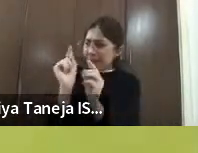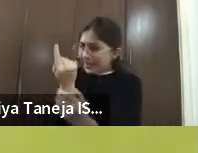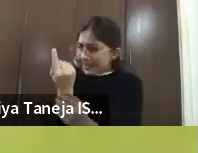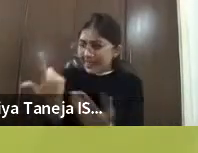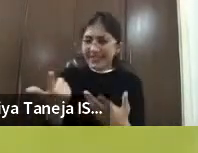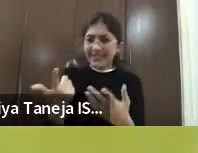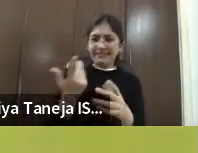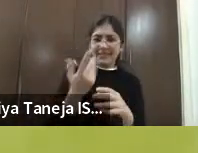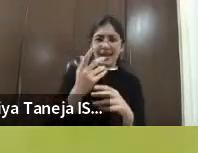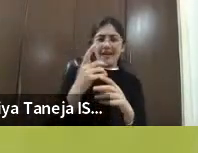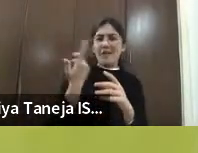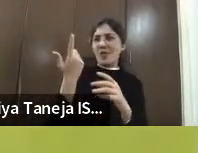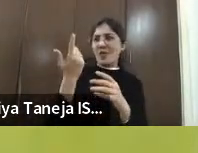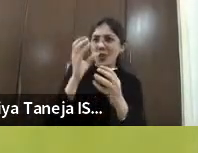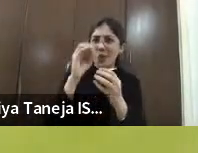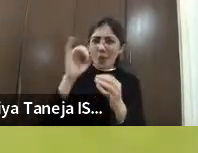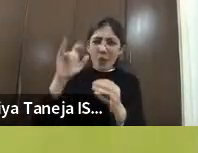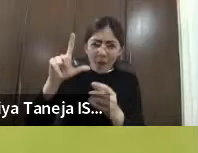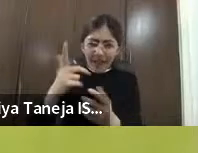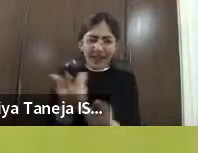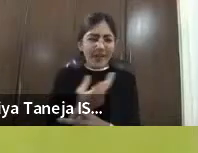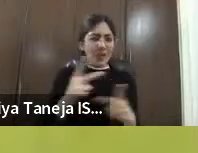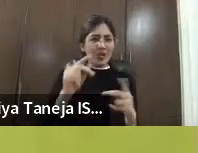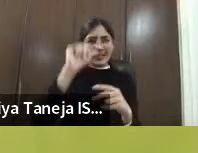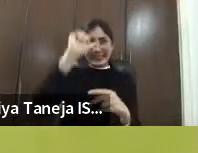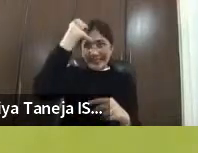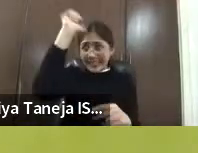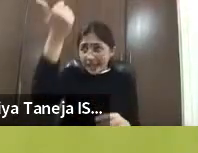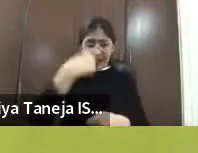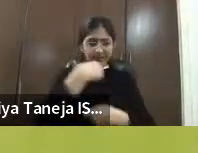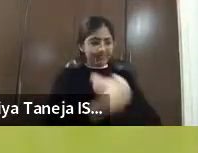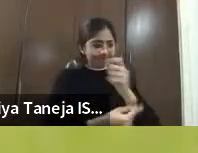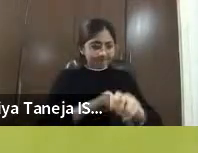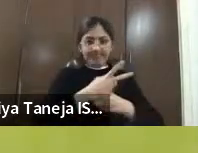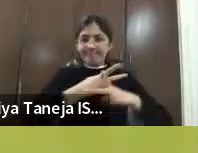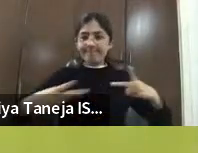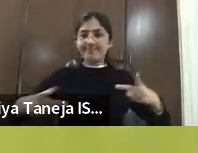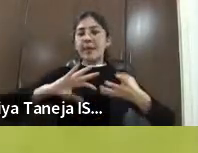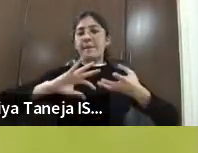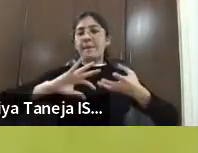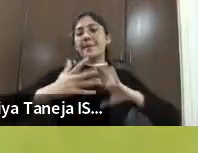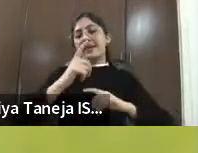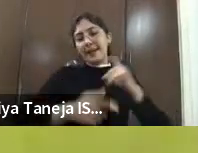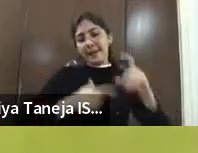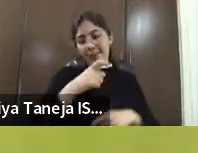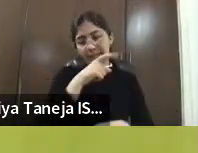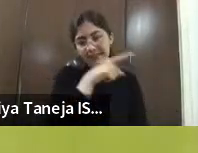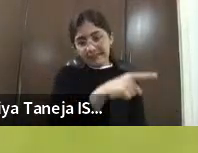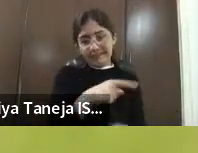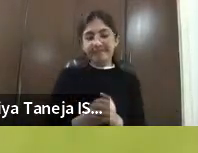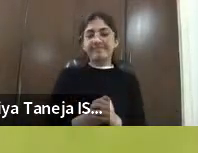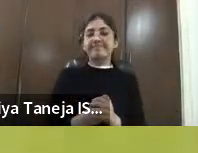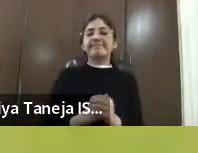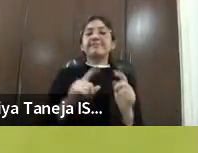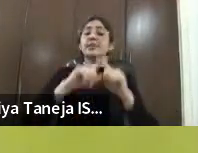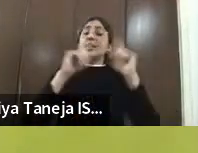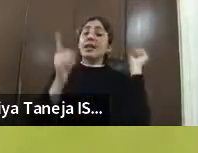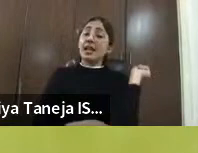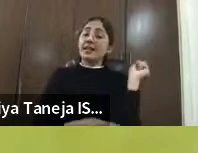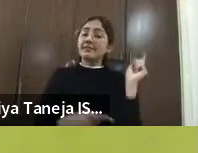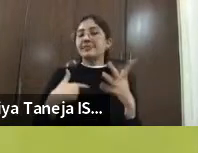कपूर, धूप, चंदन टिक्का इत्यादि शामिल हैं। अंत में मैं इस अवार्ड के लिए राजेंद्र